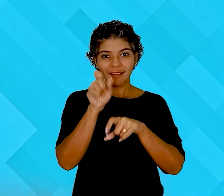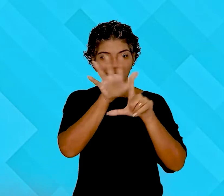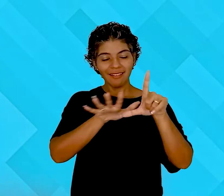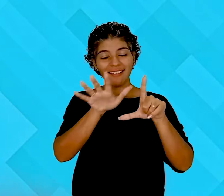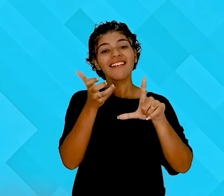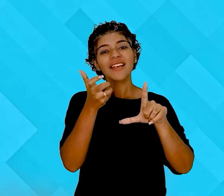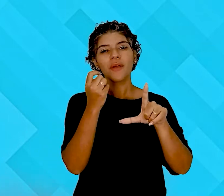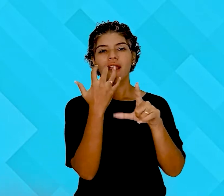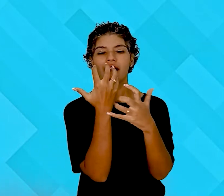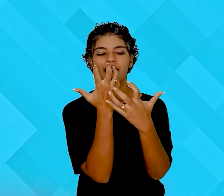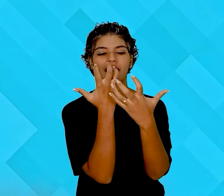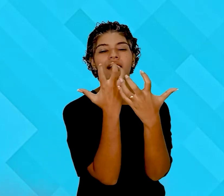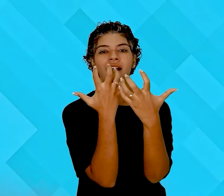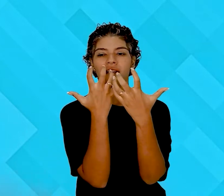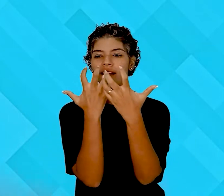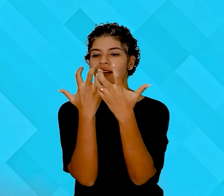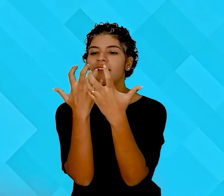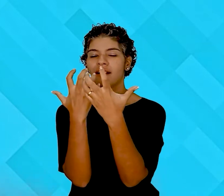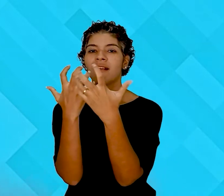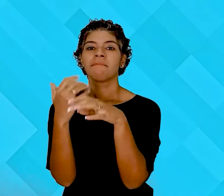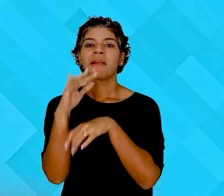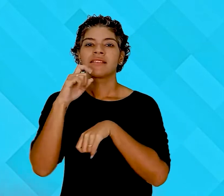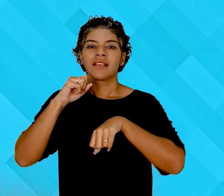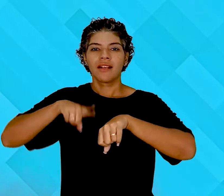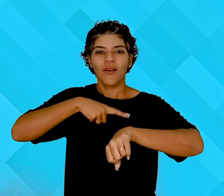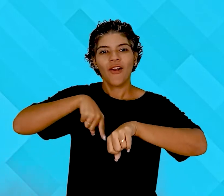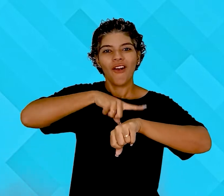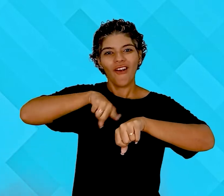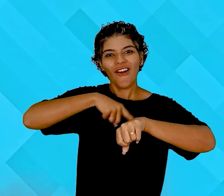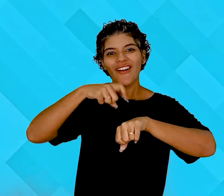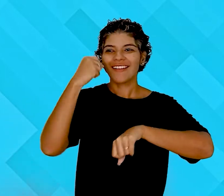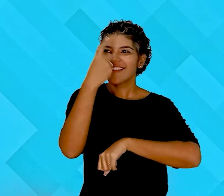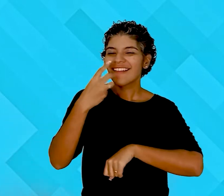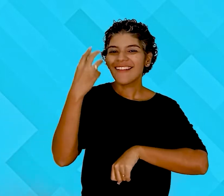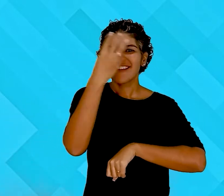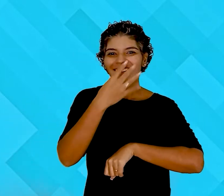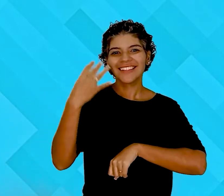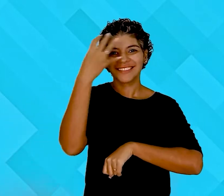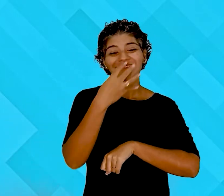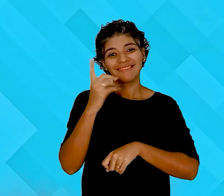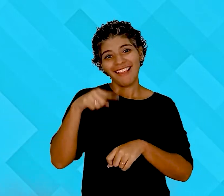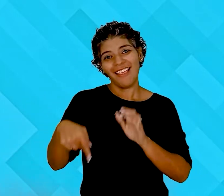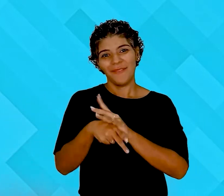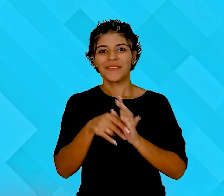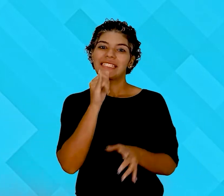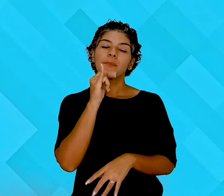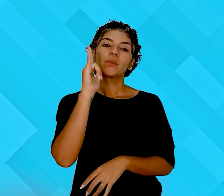Quanto mais eu estou dentro de vou falar uma plataforma qualquer, quanto mais no Instagram, eu estou dentro do Instagram, eu estou ali vendo conteúdos